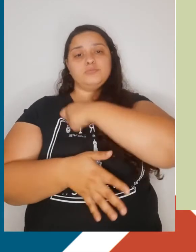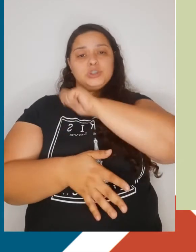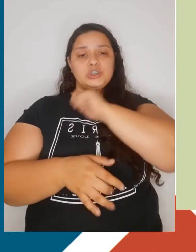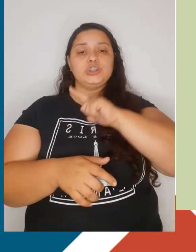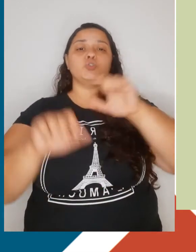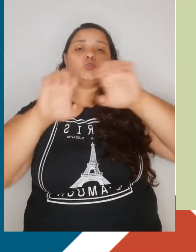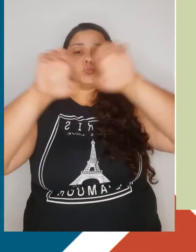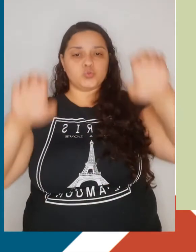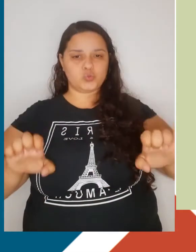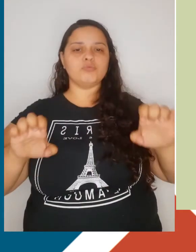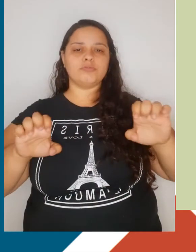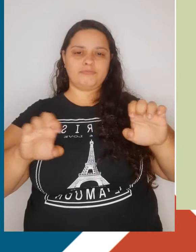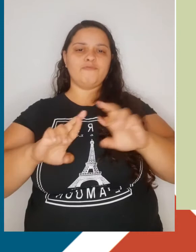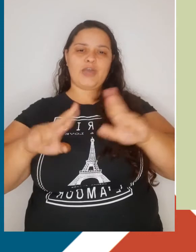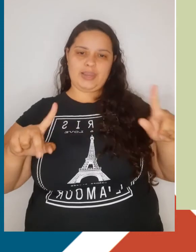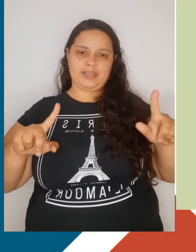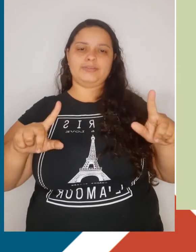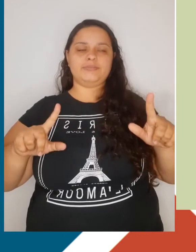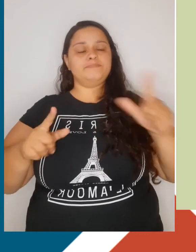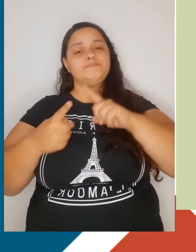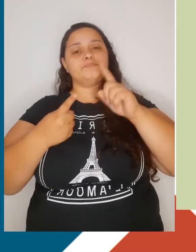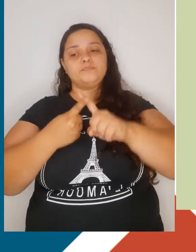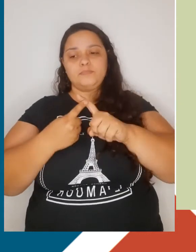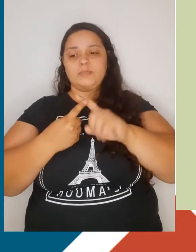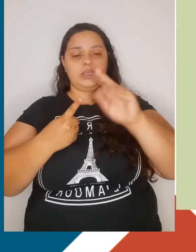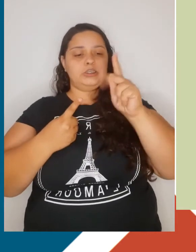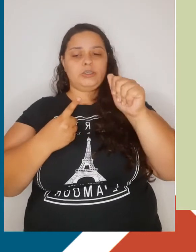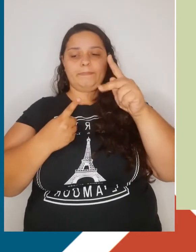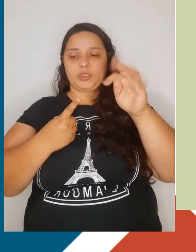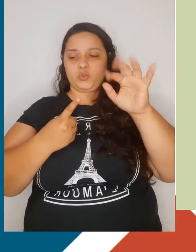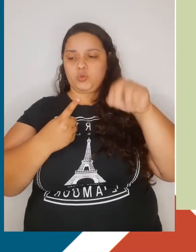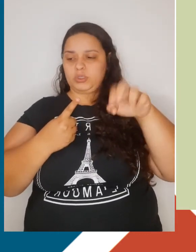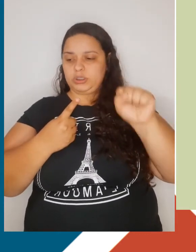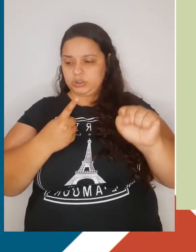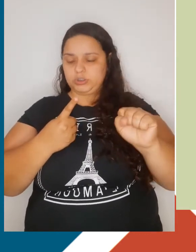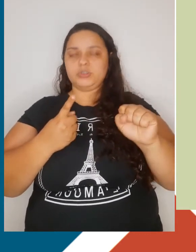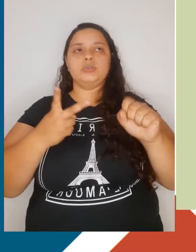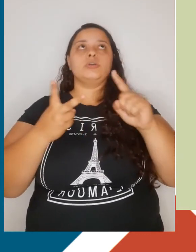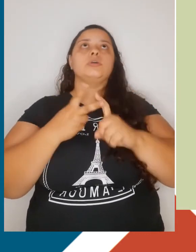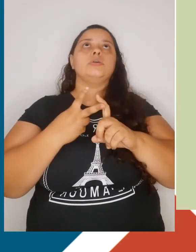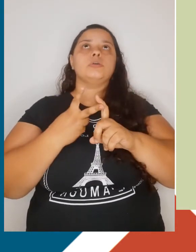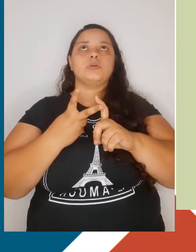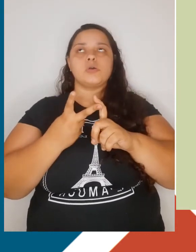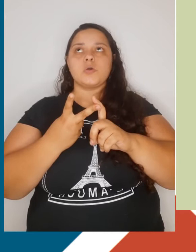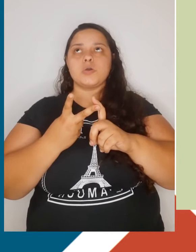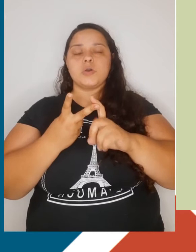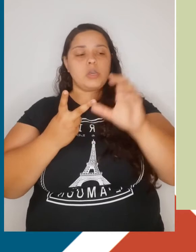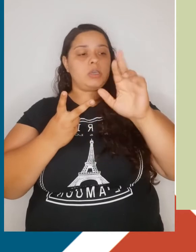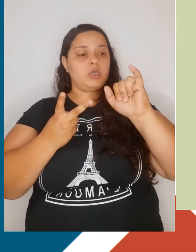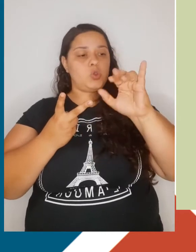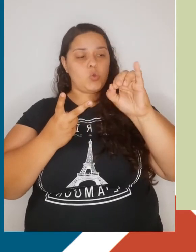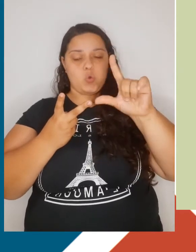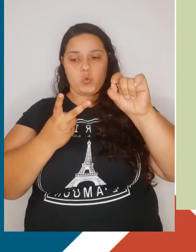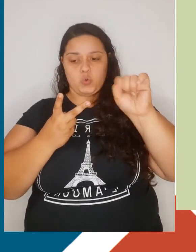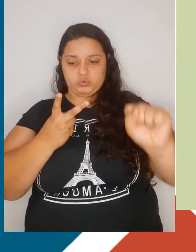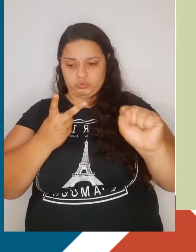América Espanhola tinha uma estrutura social e hierárquica dividida entre os chapetones, colonos espanhóis que viviam nas